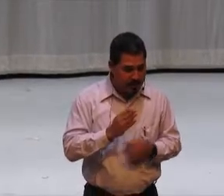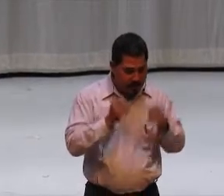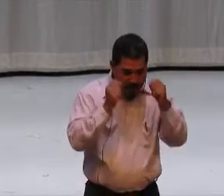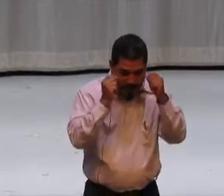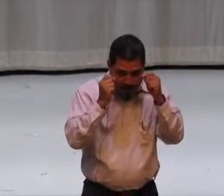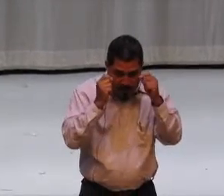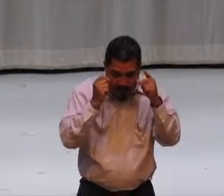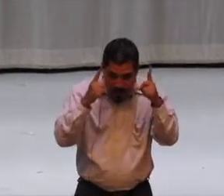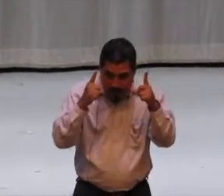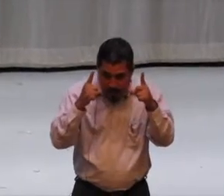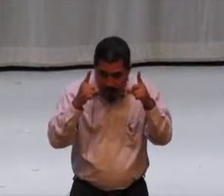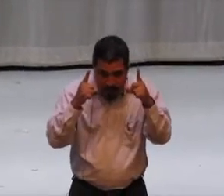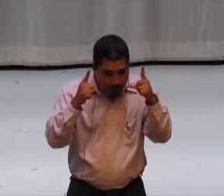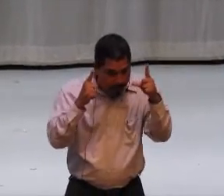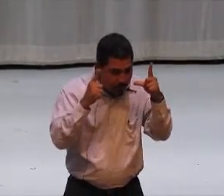estar